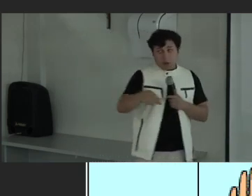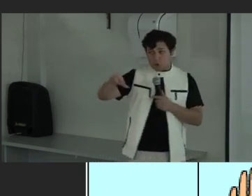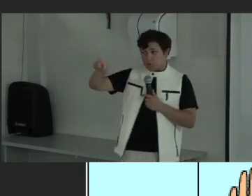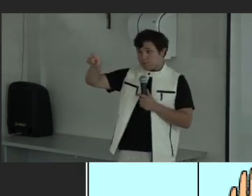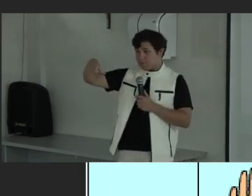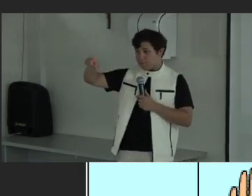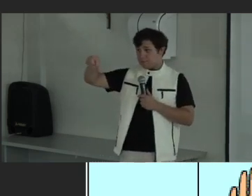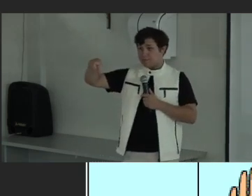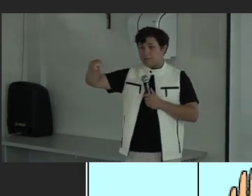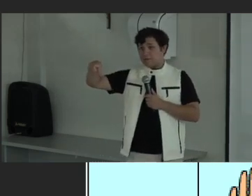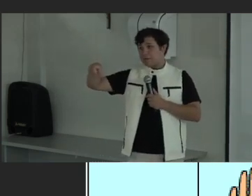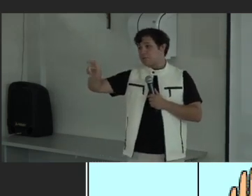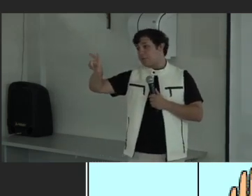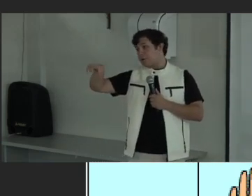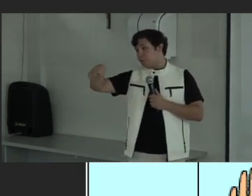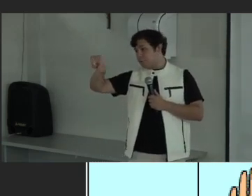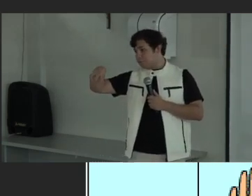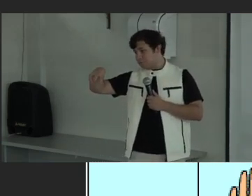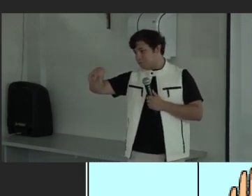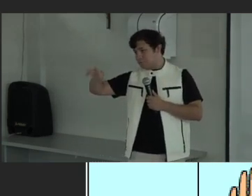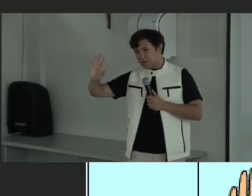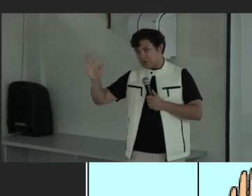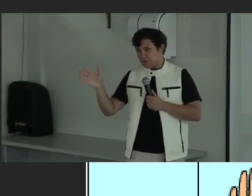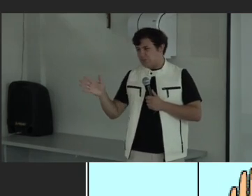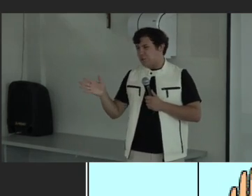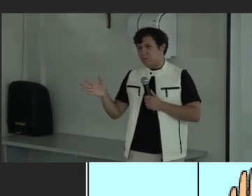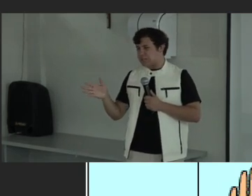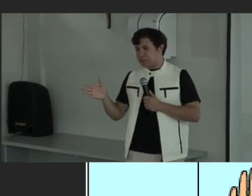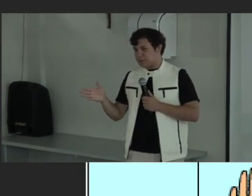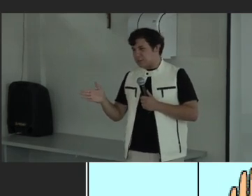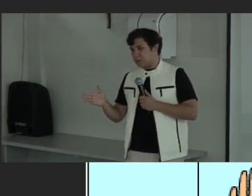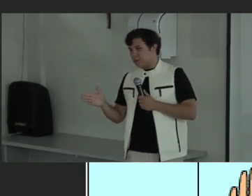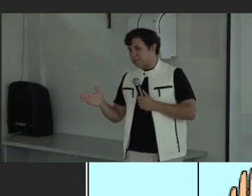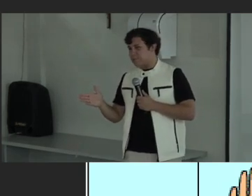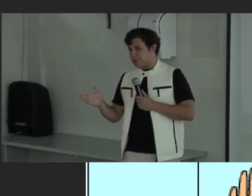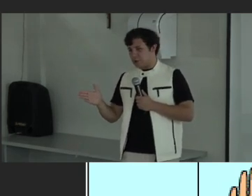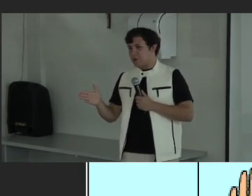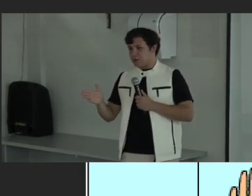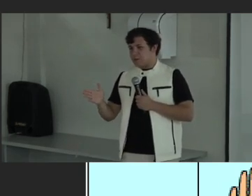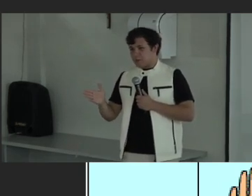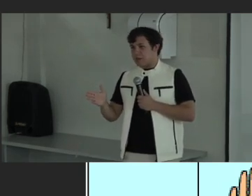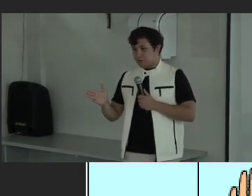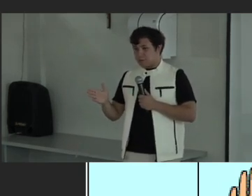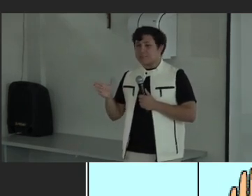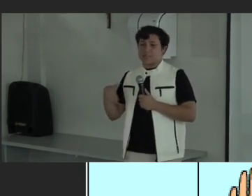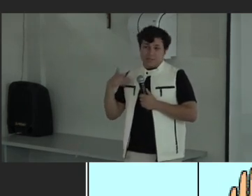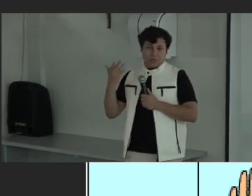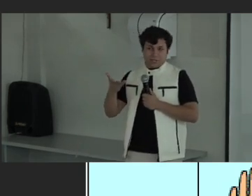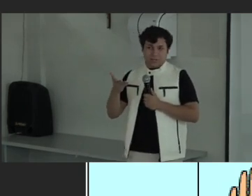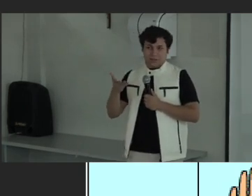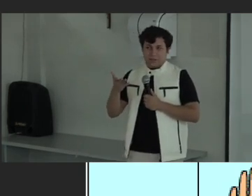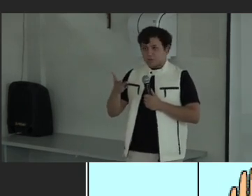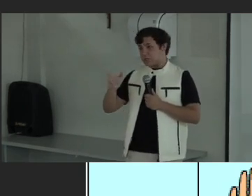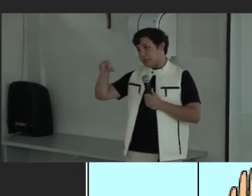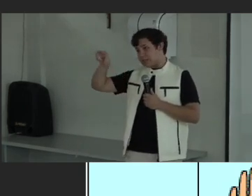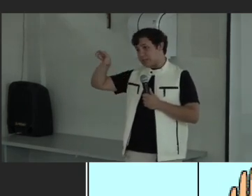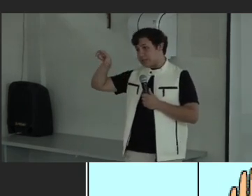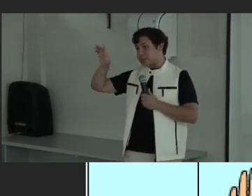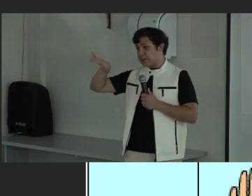Q, doble Q. No vamos a tener doble Q en español, pero hay idiomas que sí lo tienen. Entonces, si tienes que deletrear de